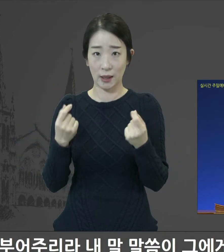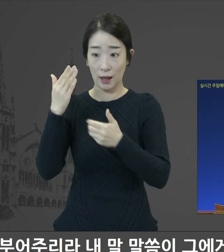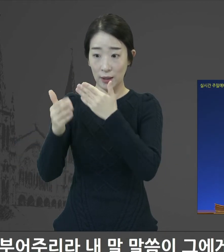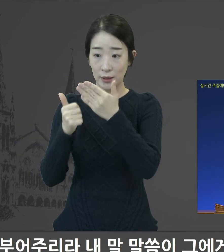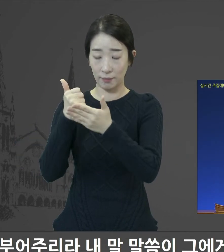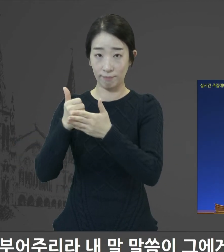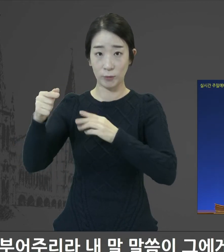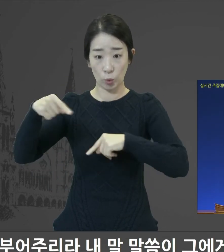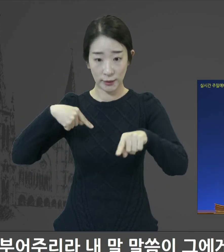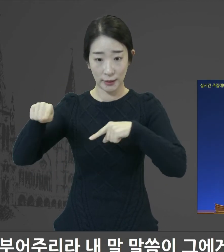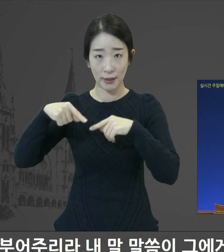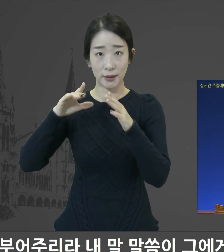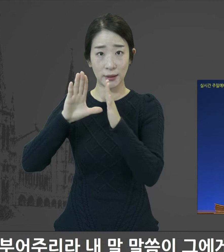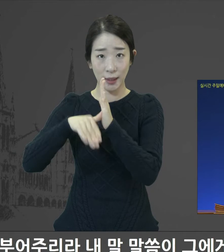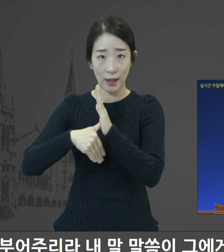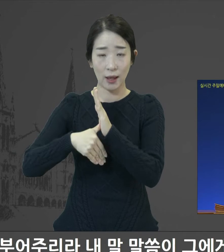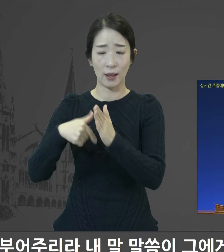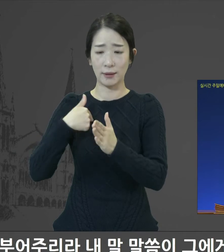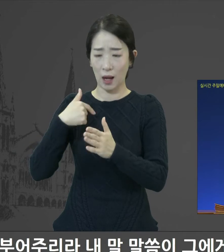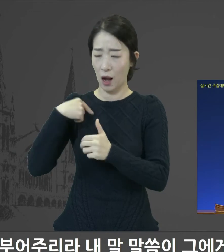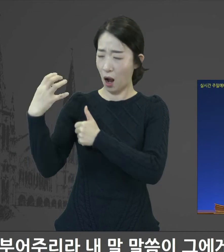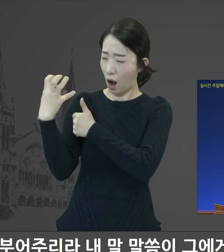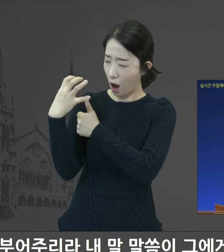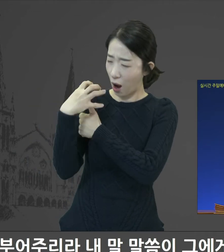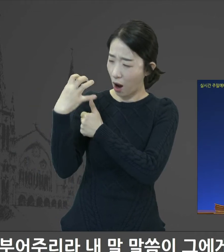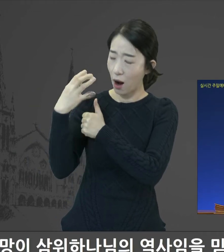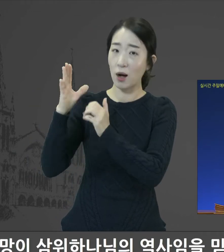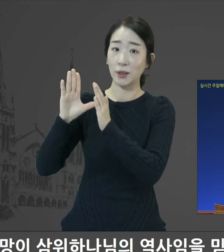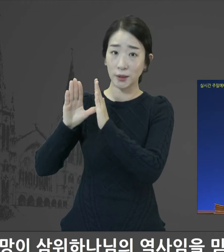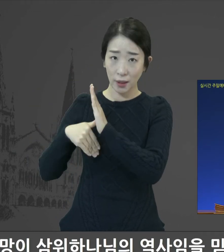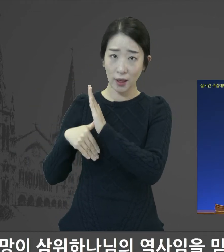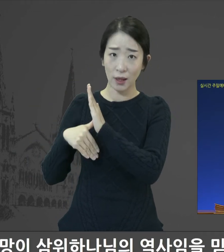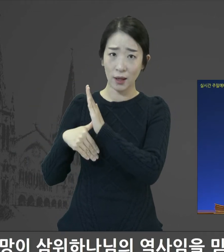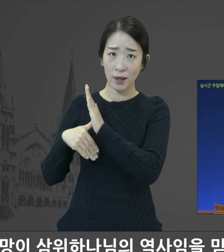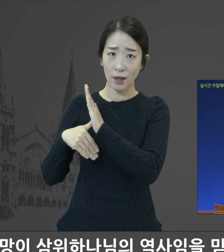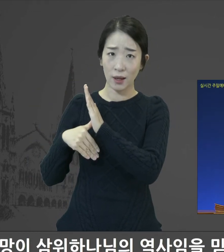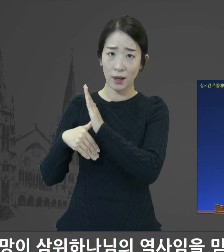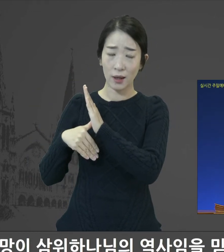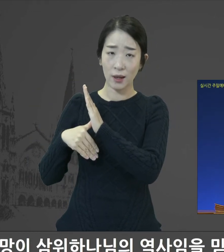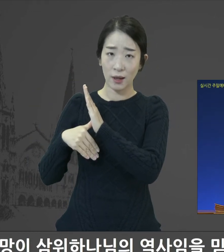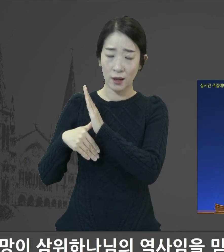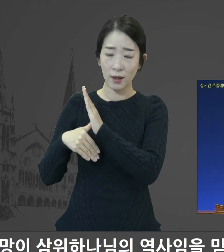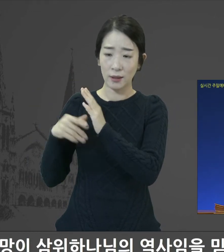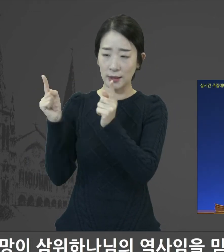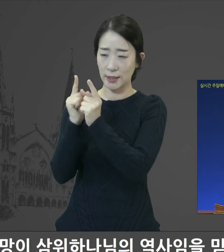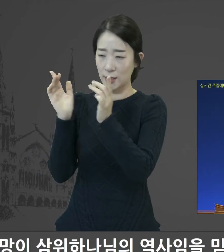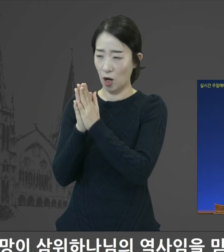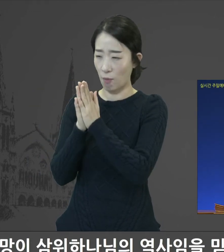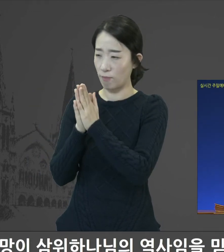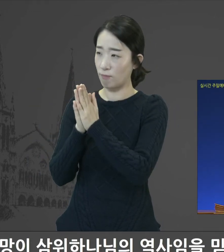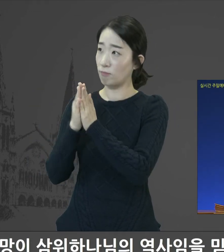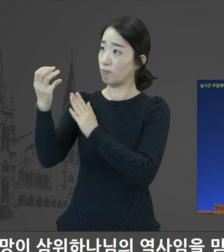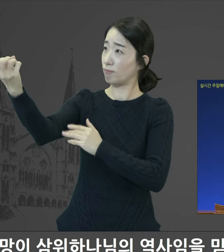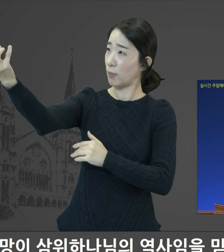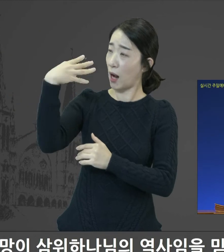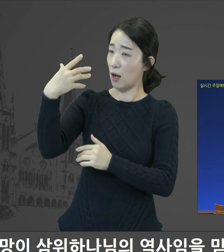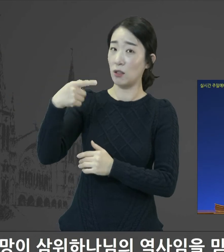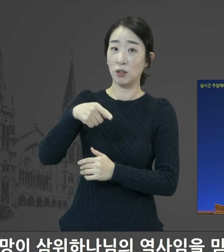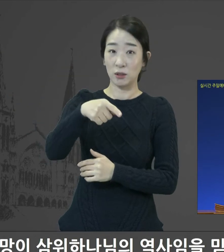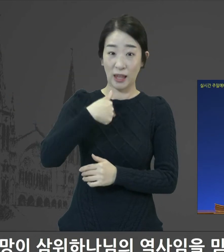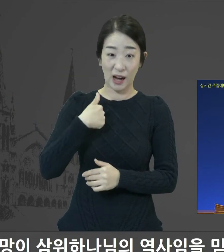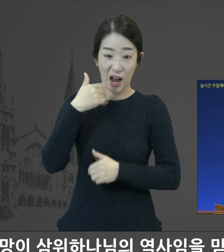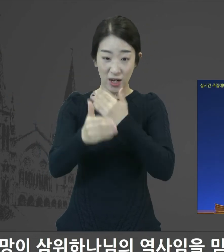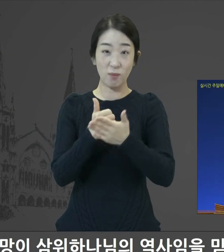통치하실 때, 우리를 책망하실 때 이 방법이요, 우리를 책망하실 때 직접 나타나서 내가 여호와니라 너